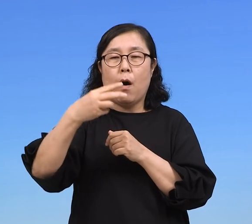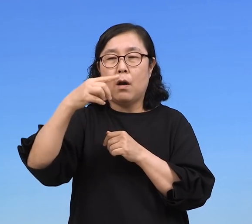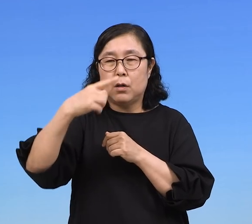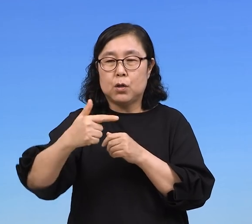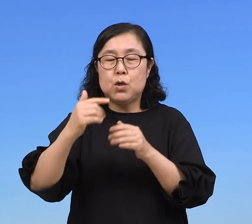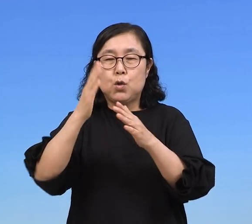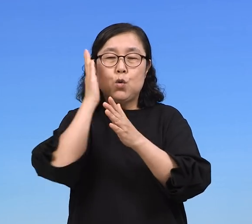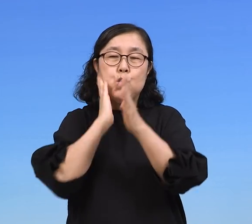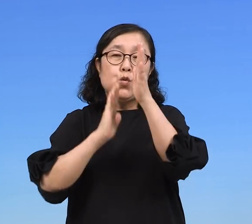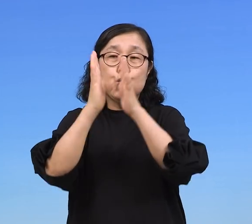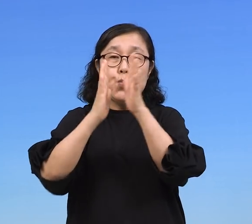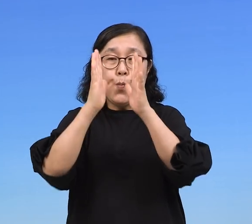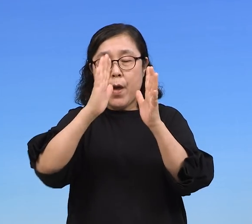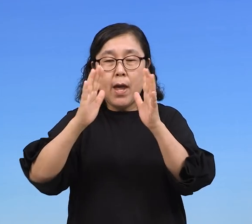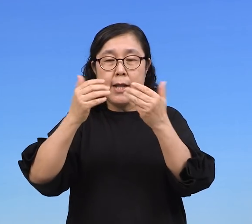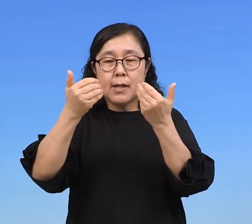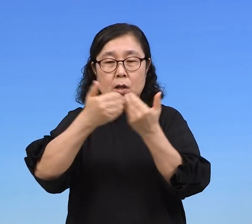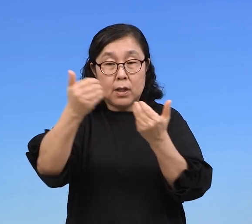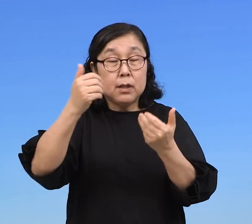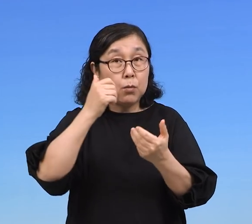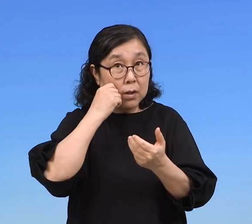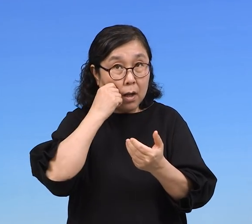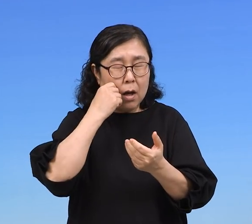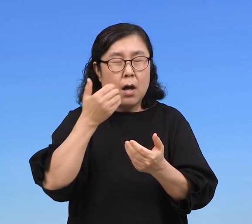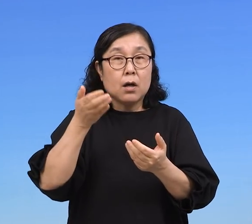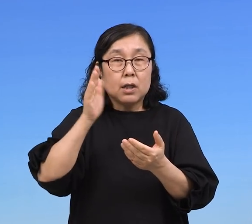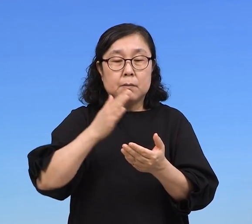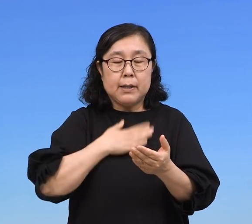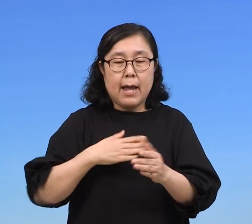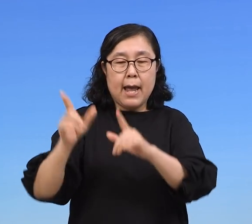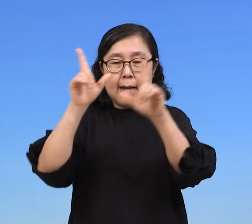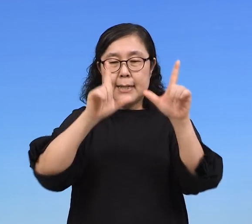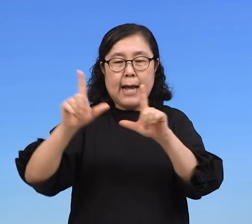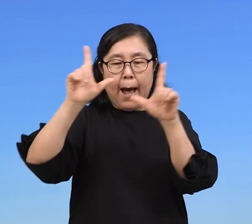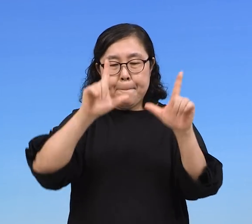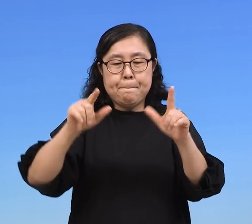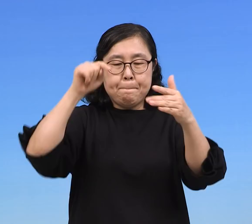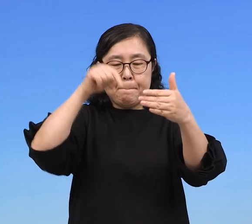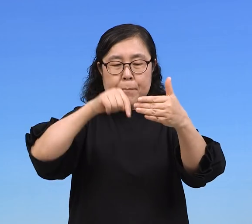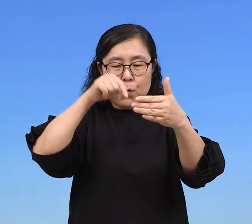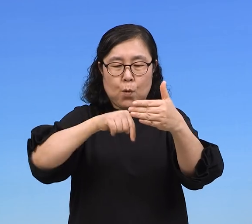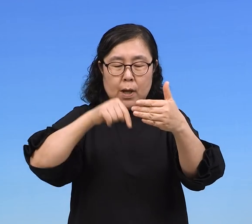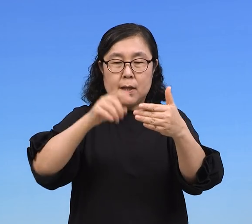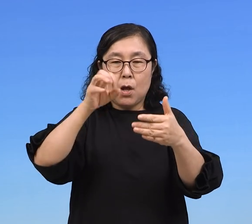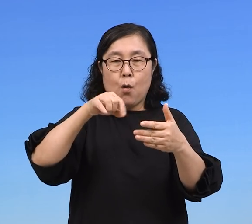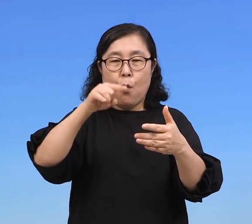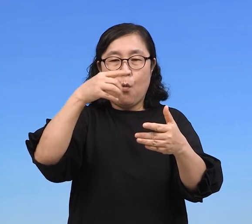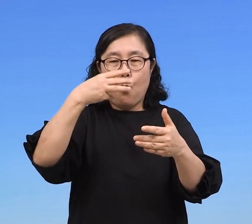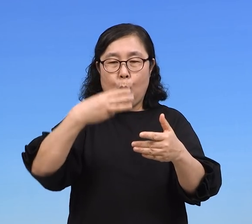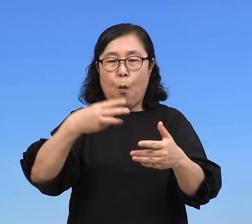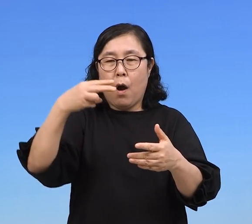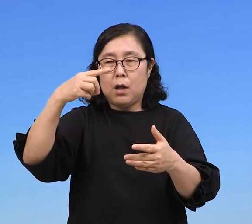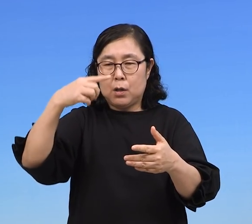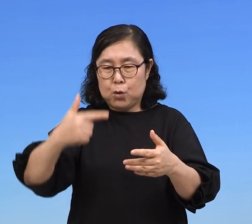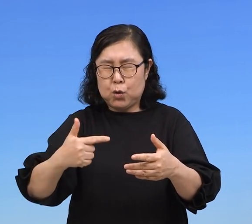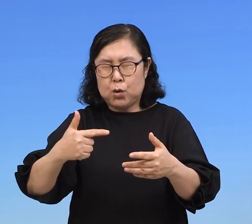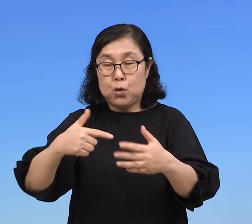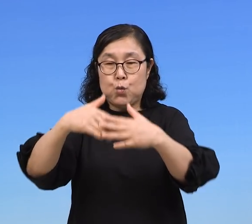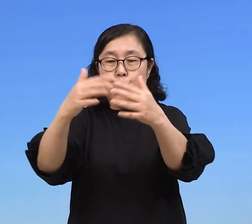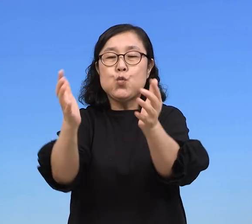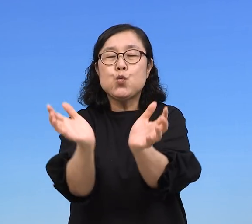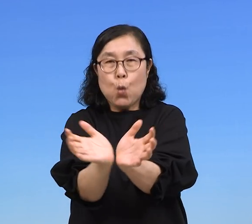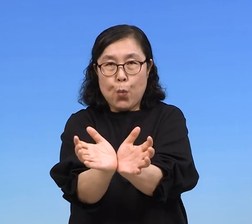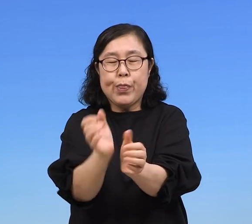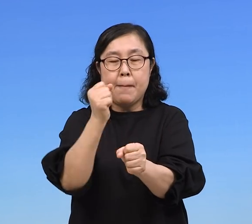월든 숲으로 떠날 수는 없다 할지라도 내 삶 속에서 이 나만의 월드 존을 만들어야,